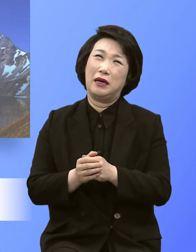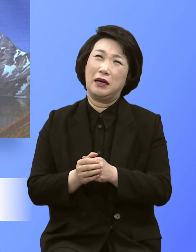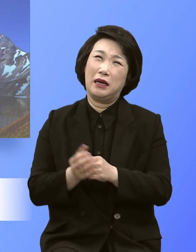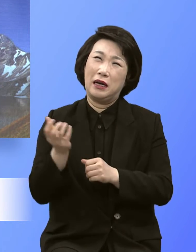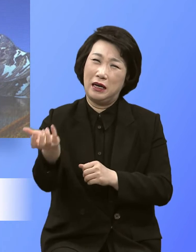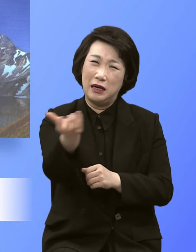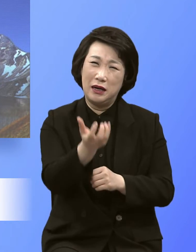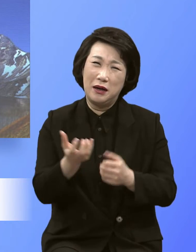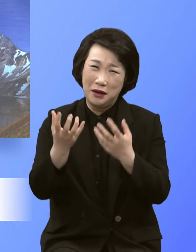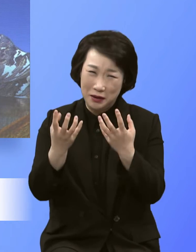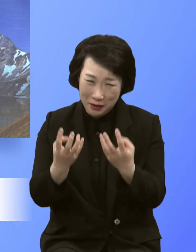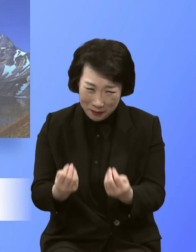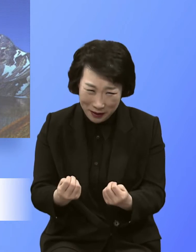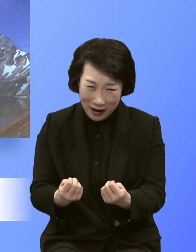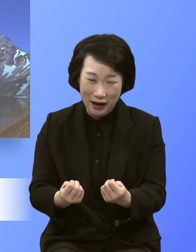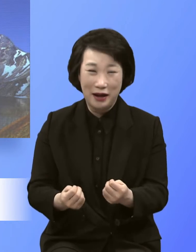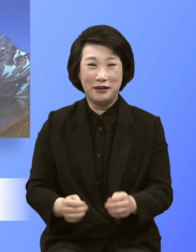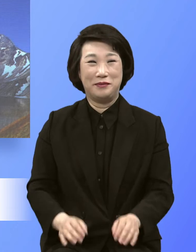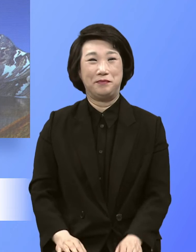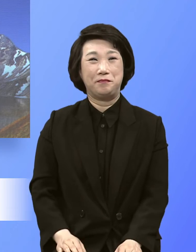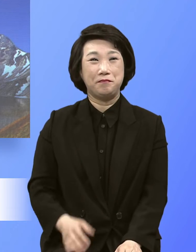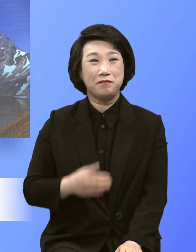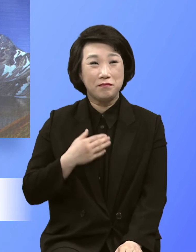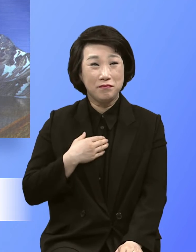그렇게 많이 다녀볼 수는 없죠.